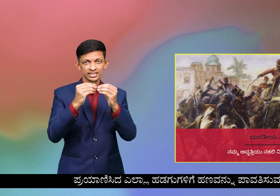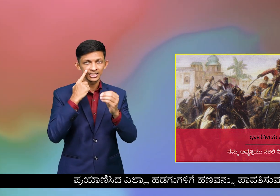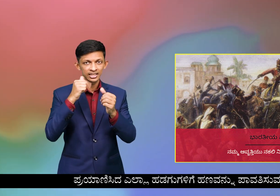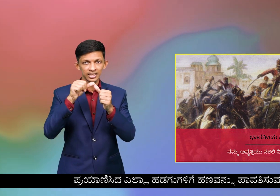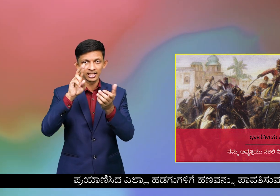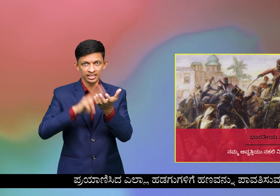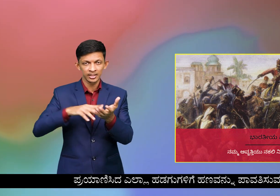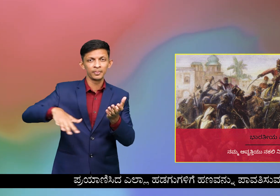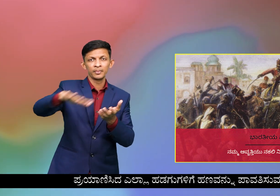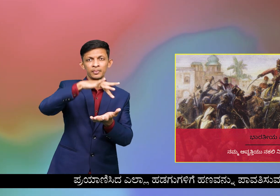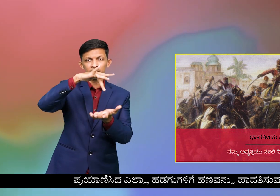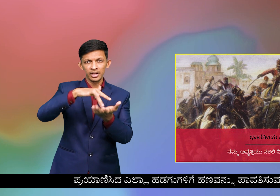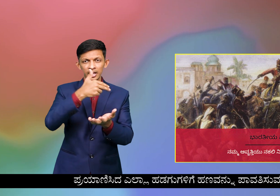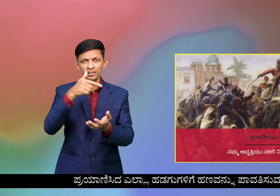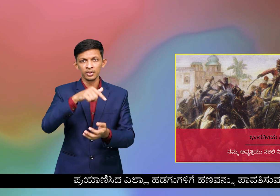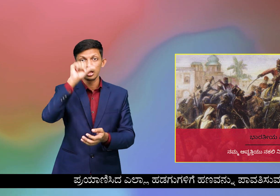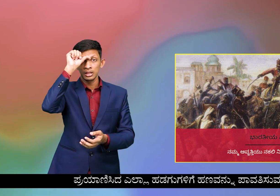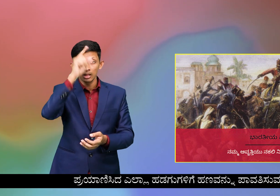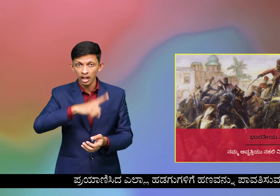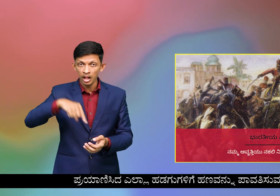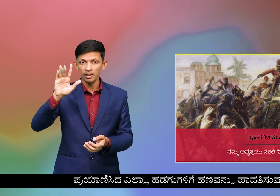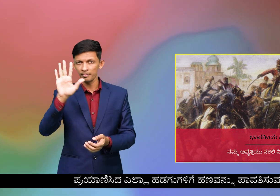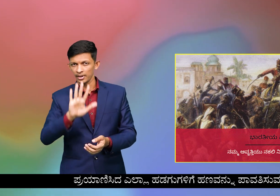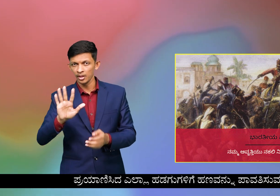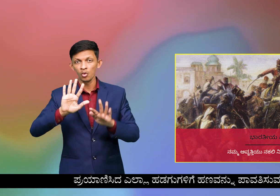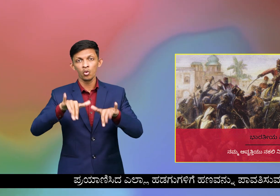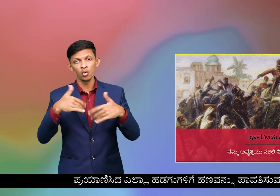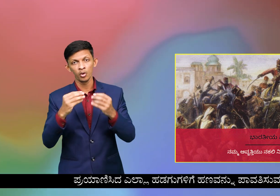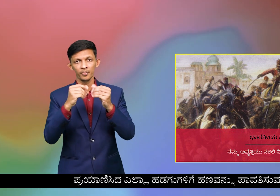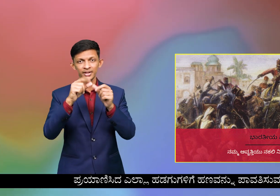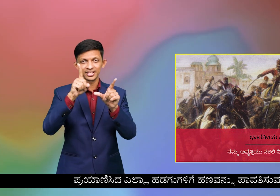ಎಲ್ಲ ಹಡಗುಗಳಿಗೆ ಹಣವನ್ನು ಪಾವತಿಸುವಂತೆ ಮಾಡಿದರು.